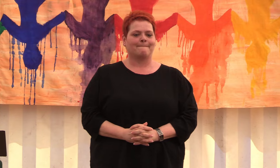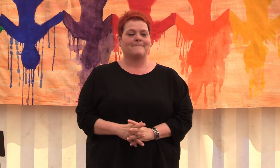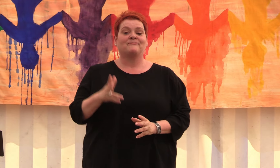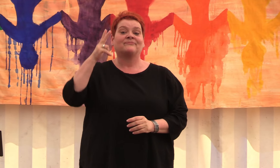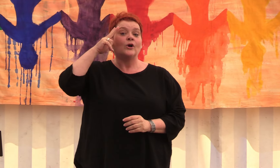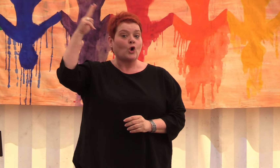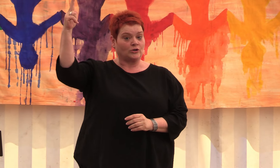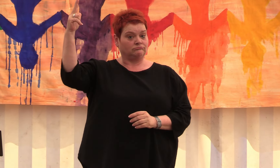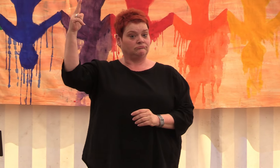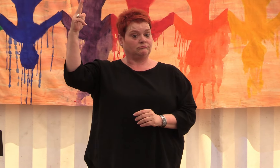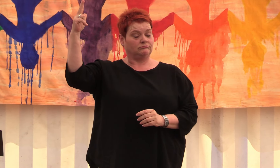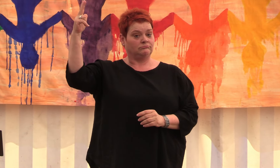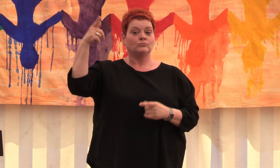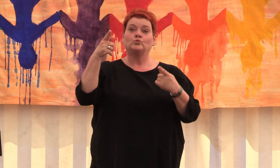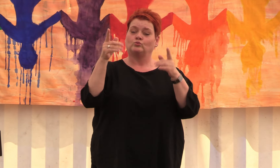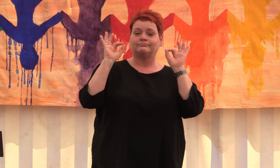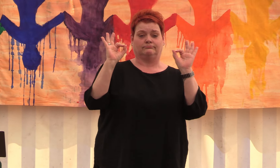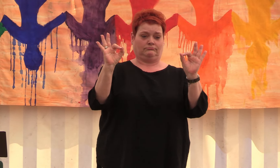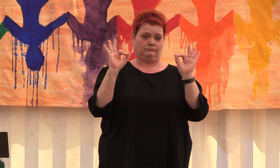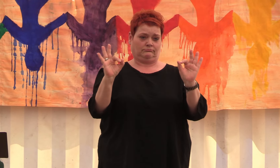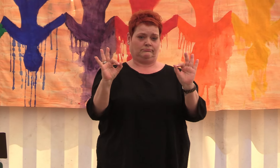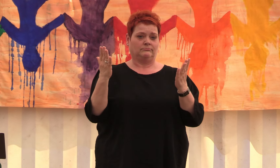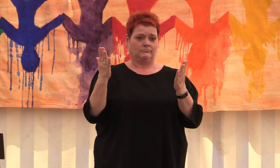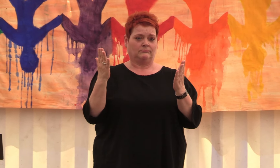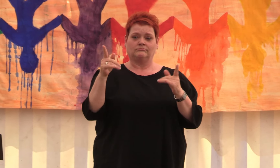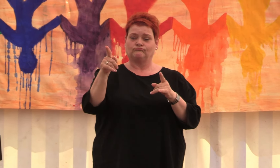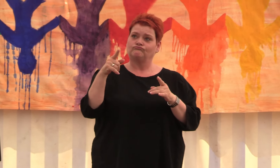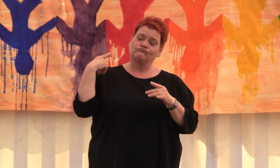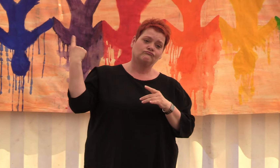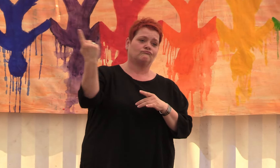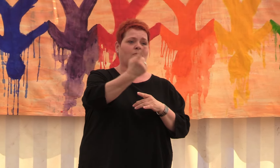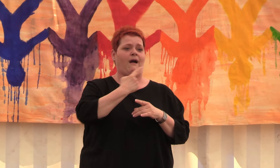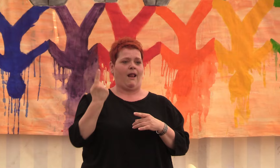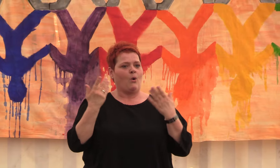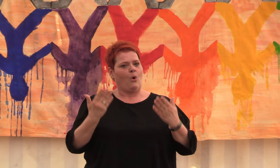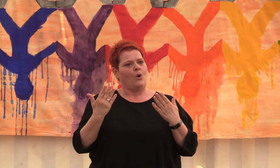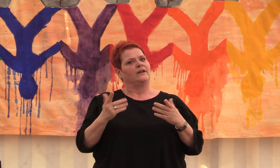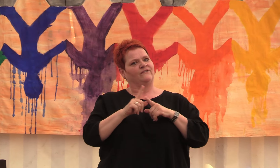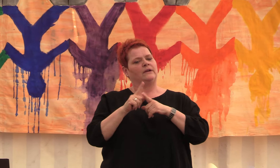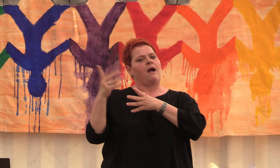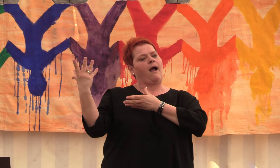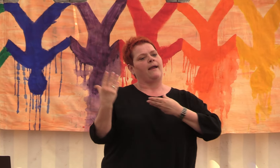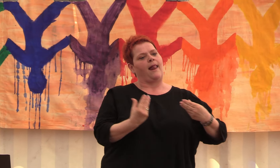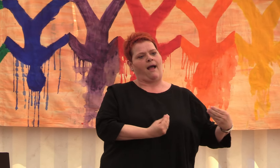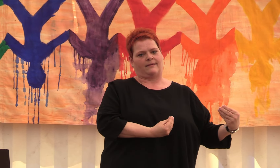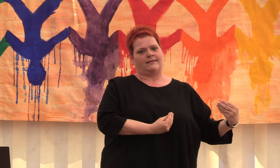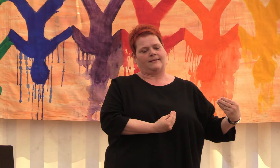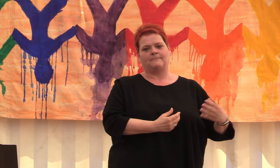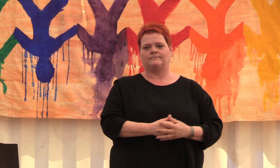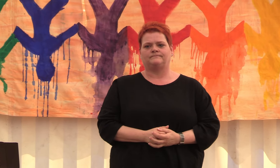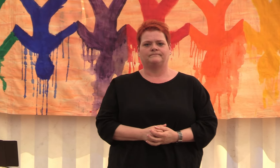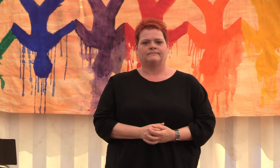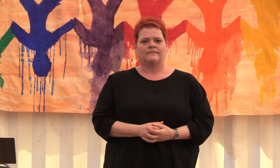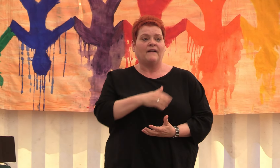Gott, du bist gut. Du hast uns alle heute eingeladen.